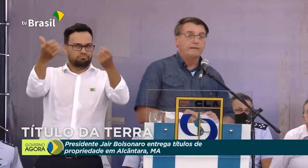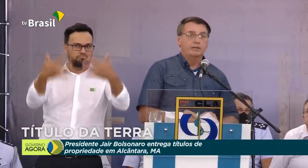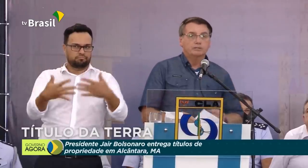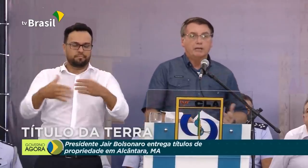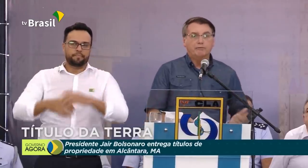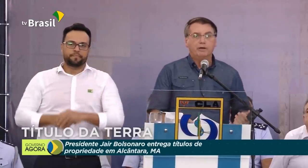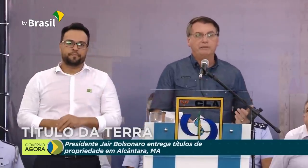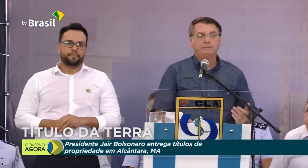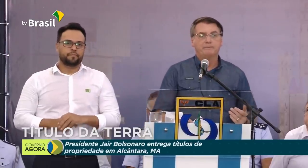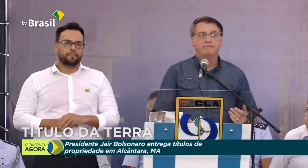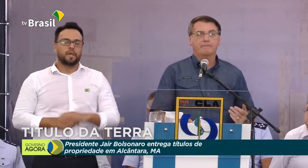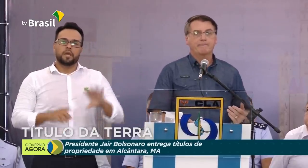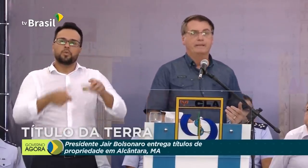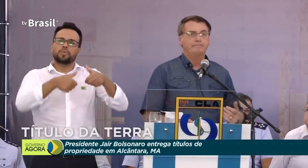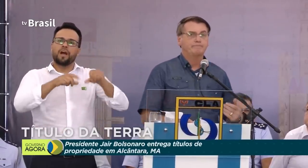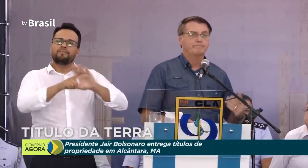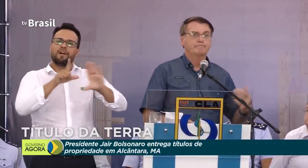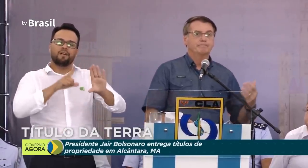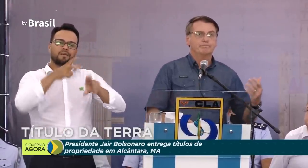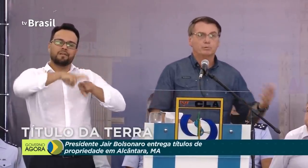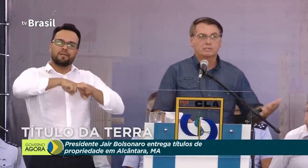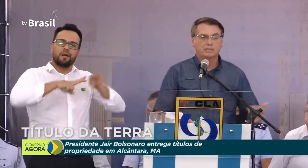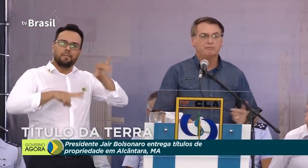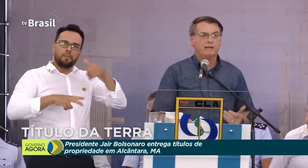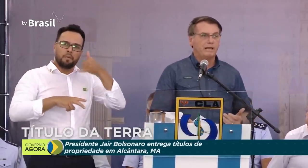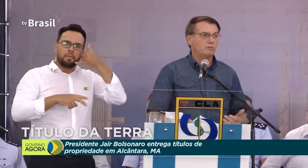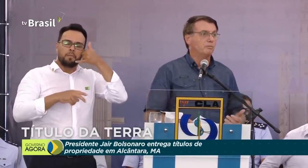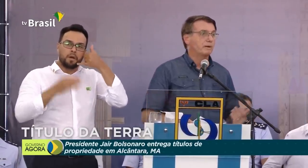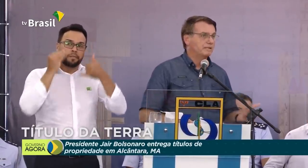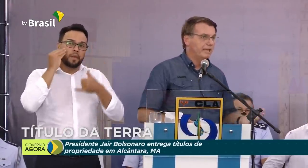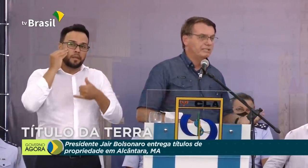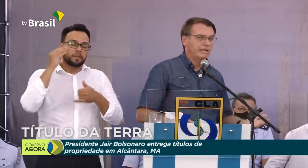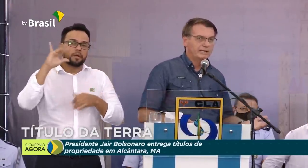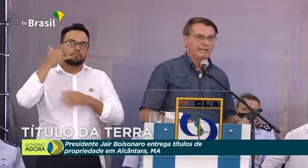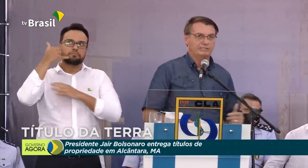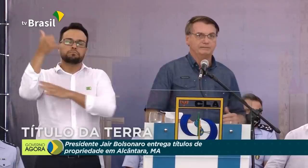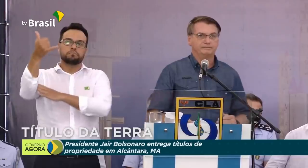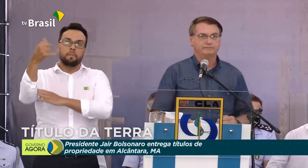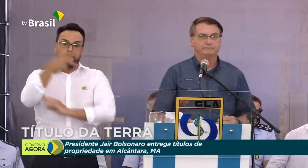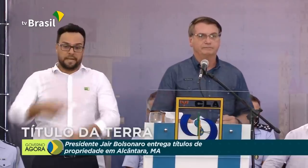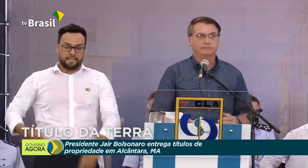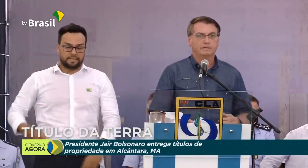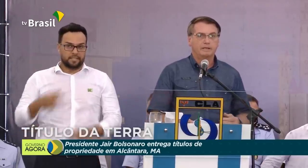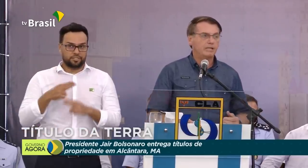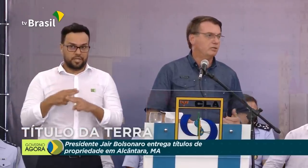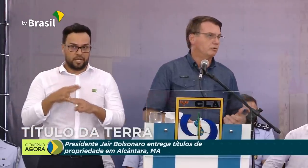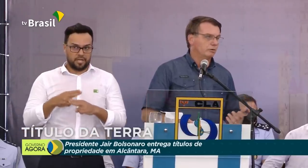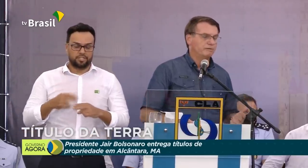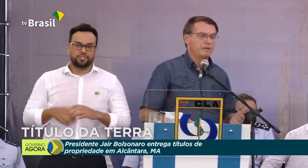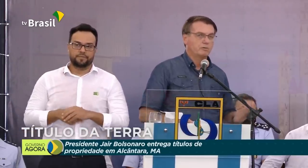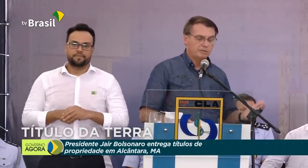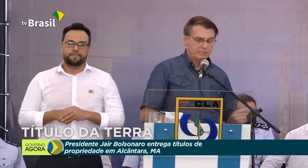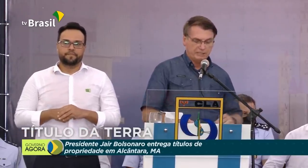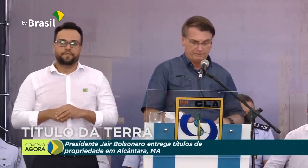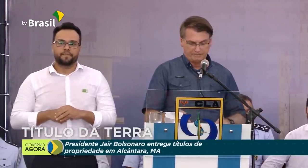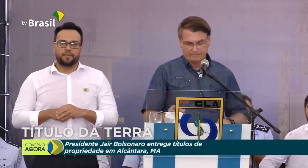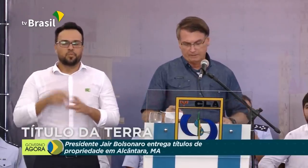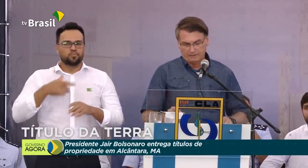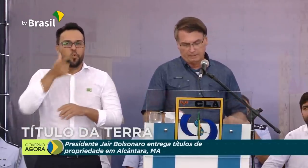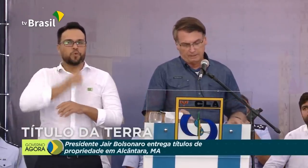Eu estava aqui no telefone, né, buscando falar com o presidente da Caixa, Caixa Econômica Federal.